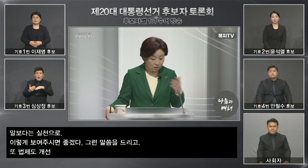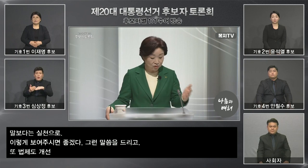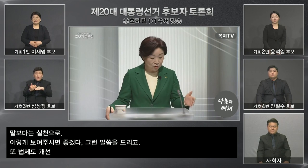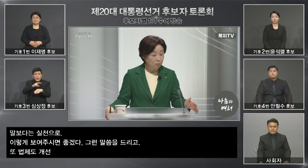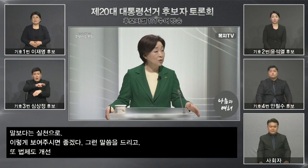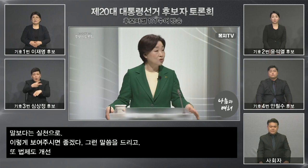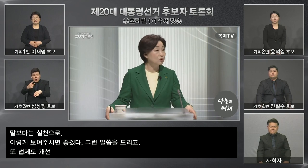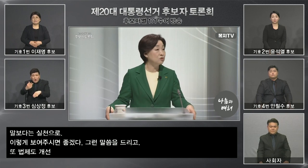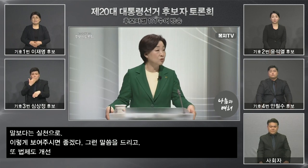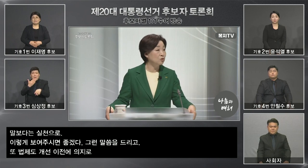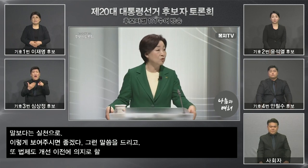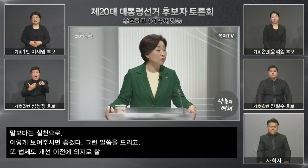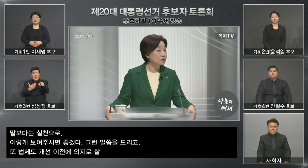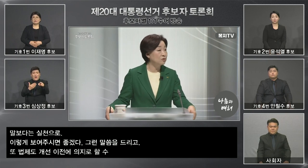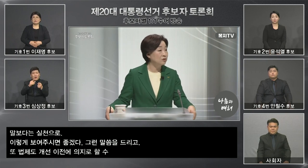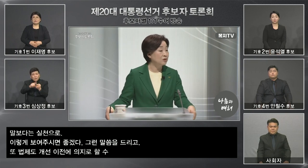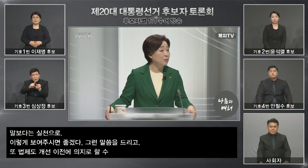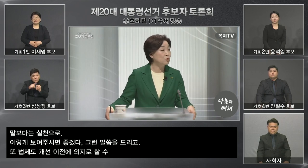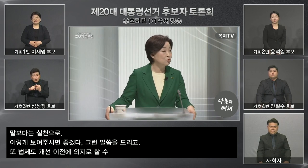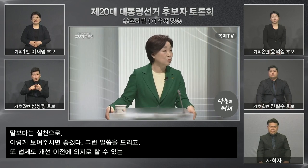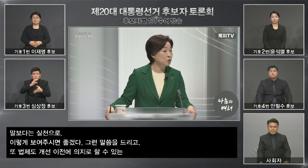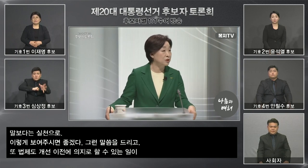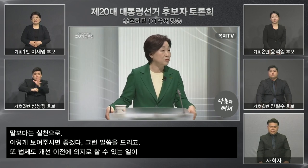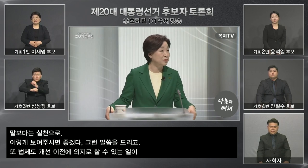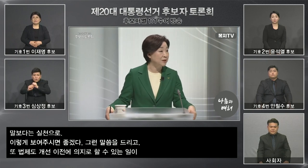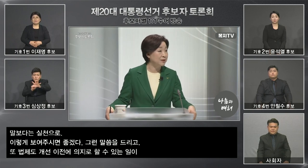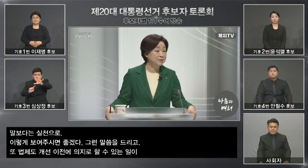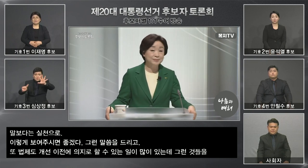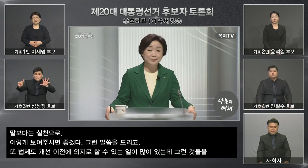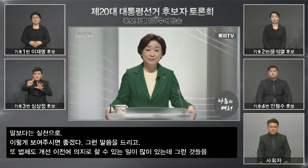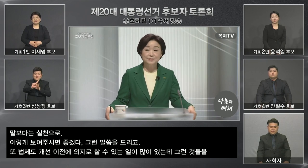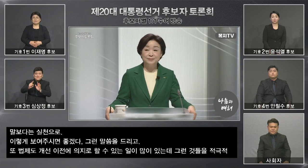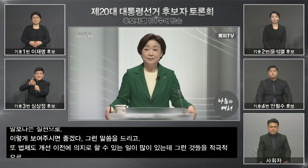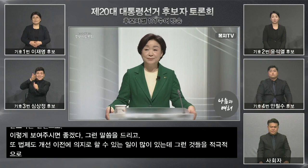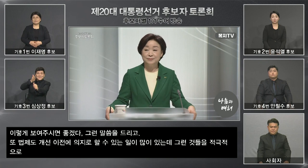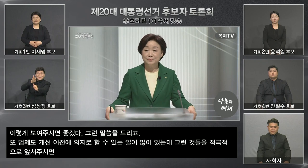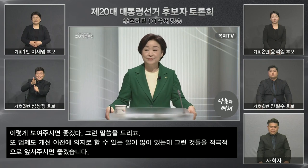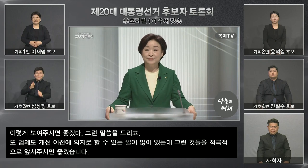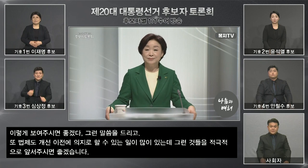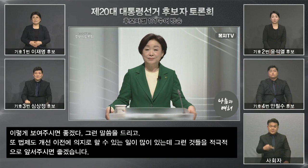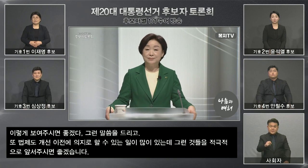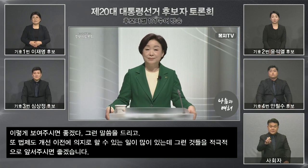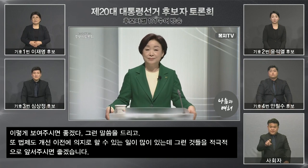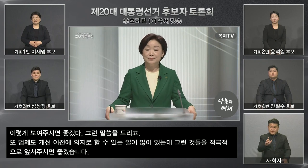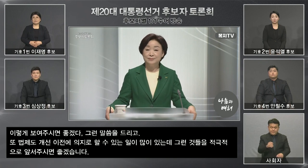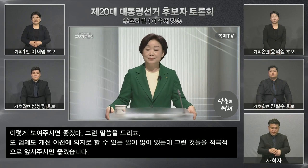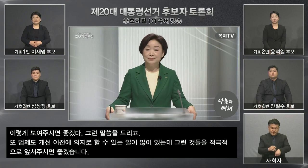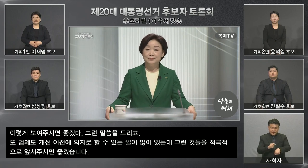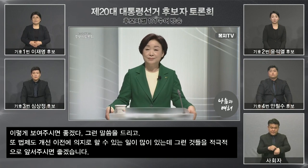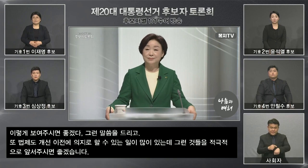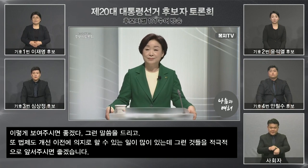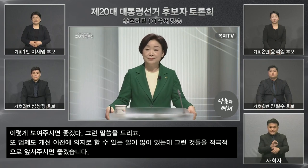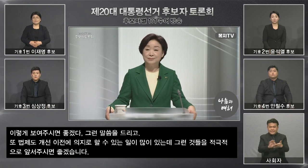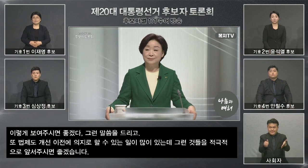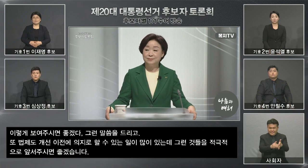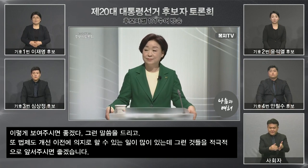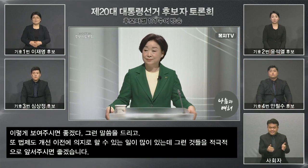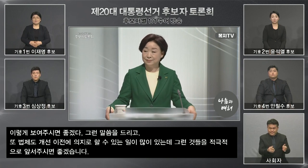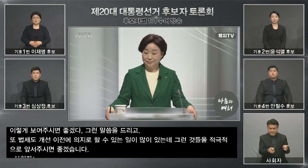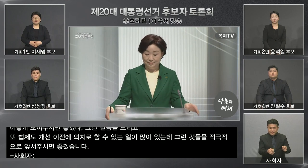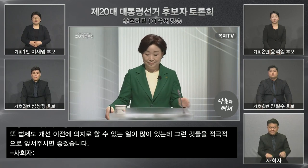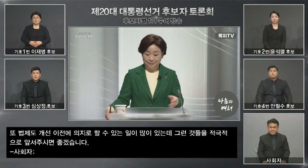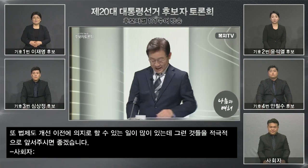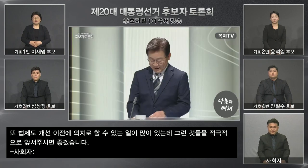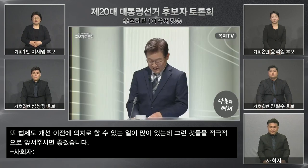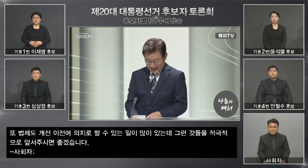그런 것들을 좀 적극적으로 앞서주시면 좋겠습니다. 네. 심상정 후보께서는 발언 시간에 사용하셨습니다. 두 분 답을